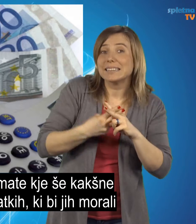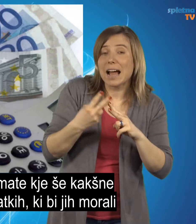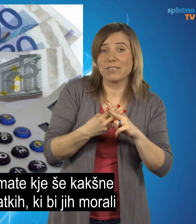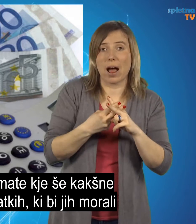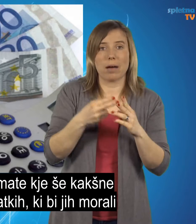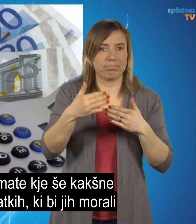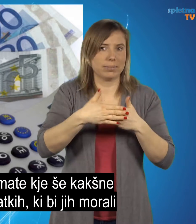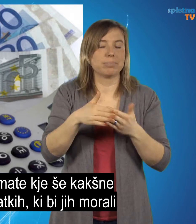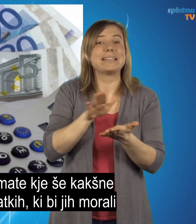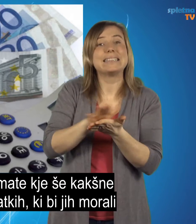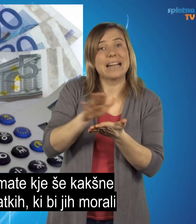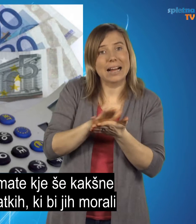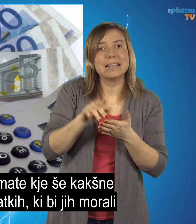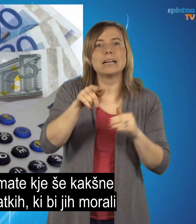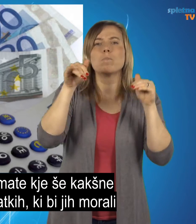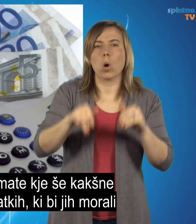morali optimizirati.